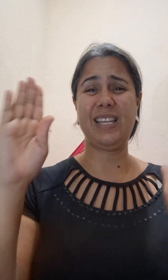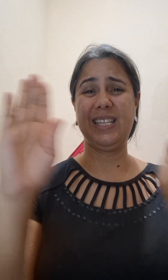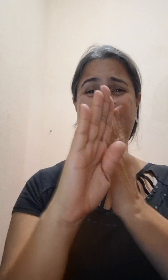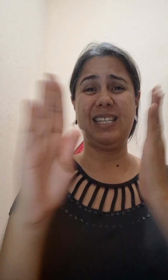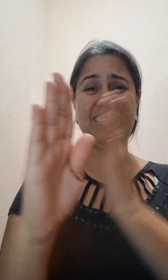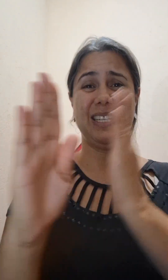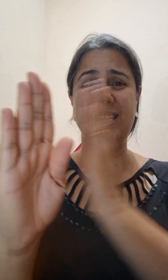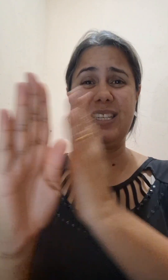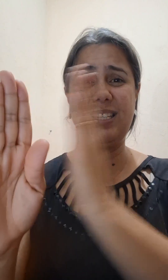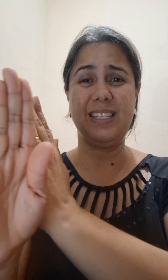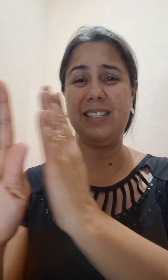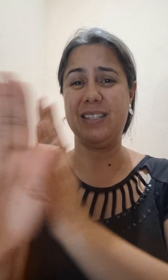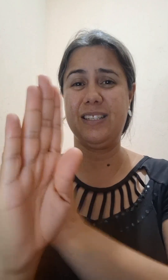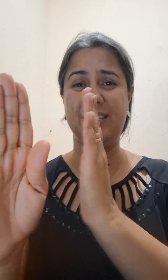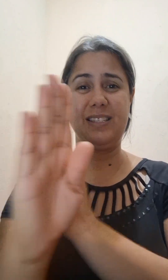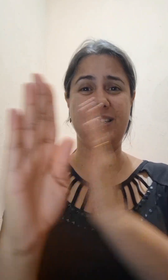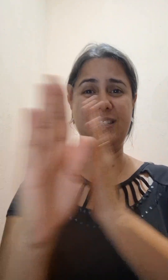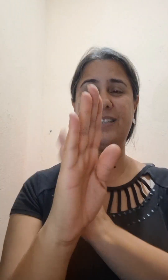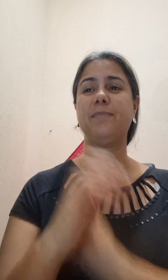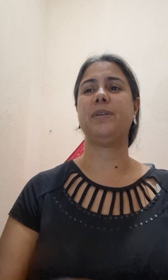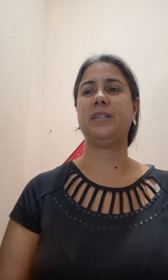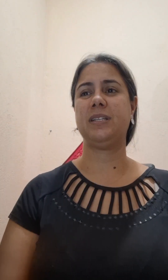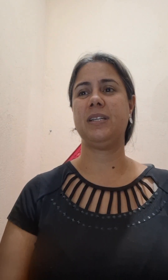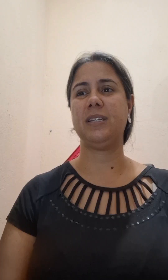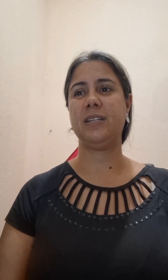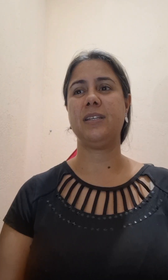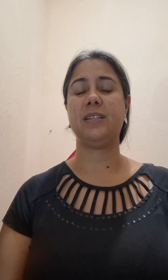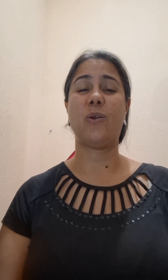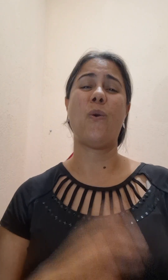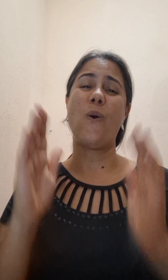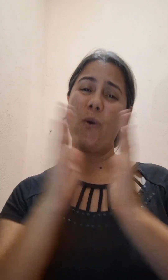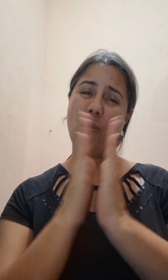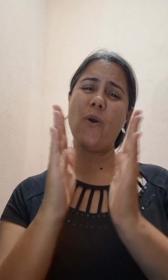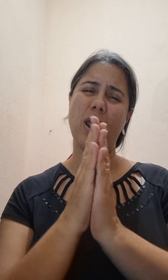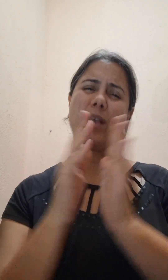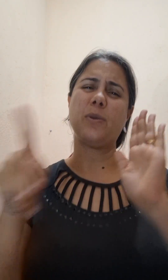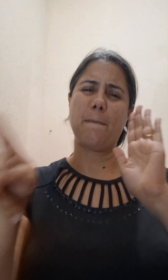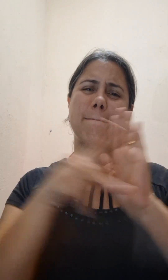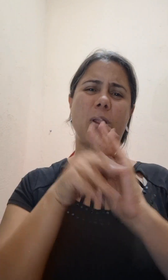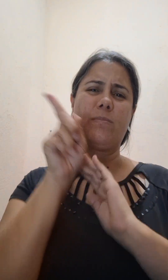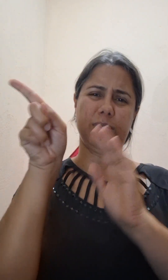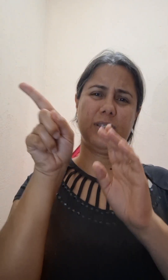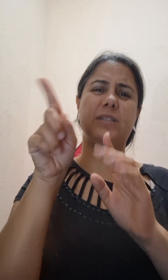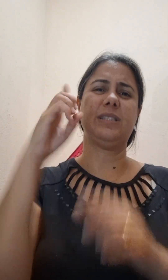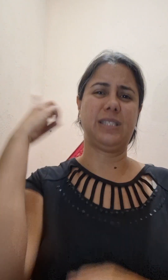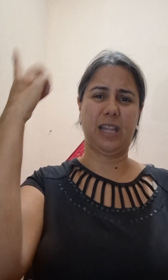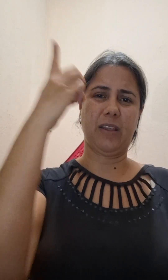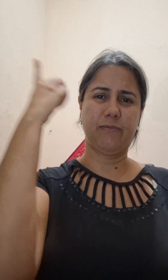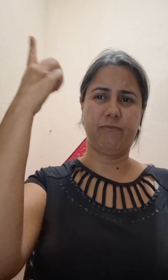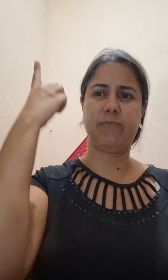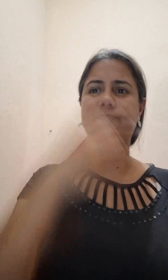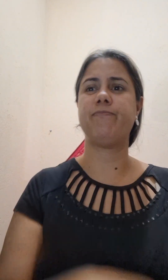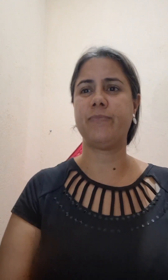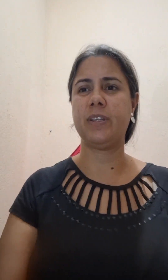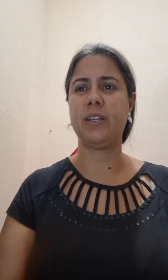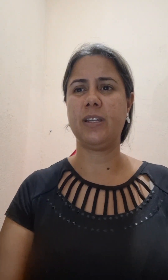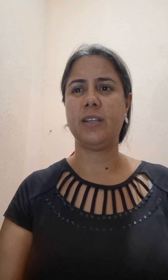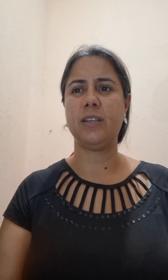contexto? Tem acontecimentos, períodos de perseguição e também oração própria lá de